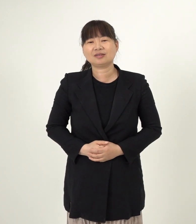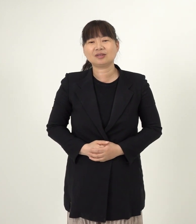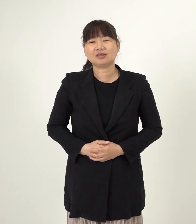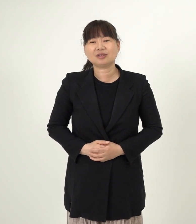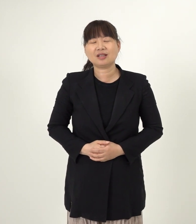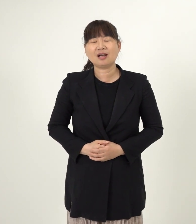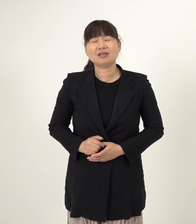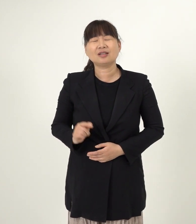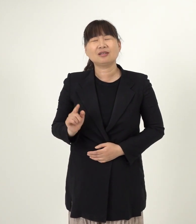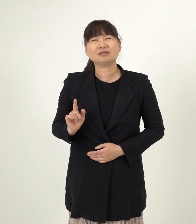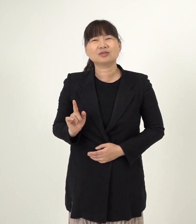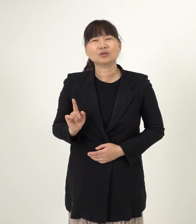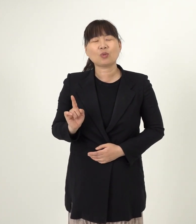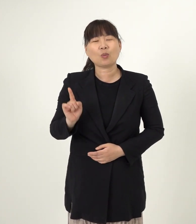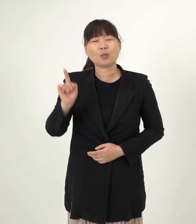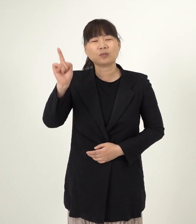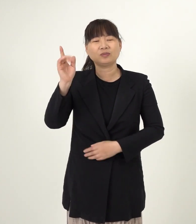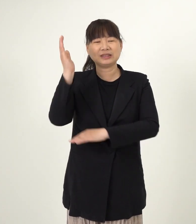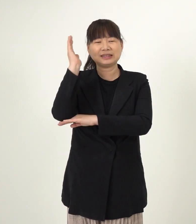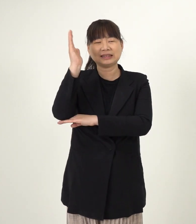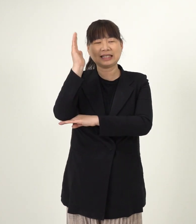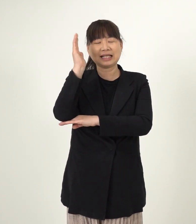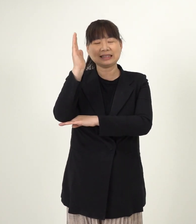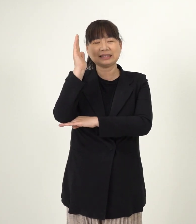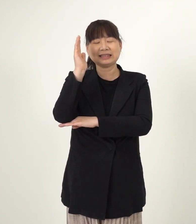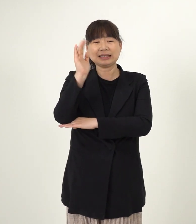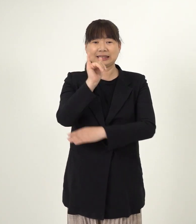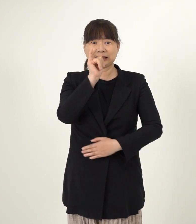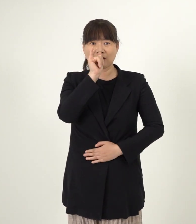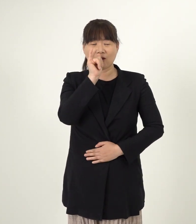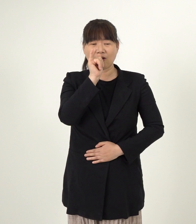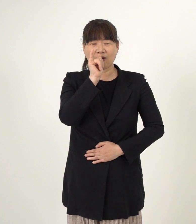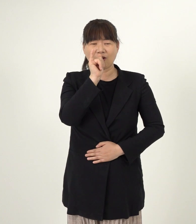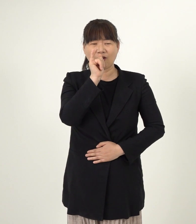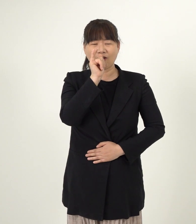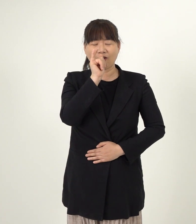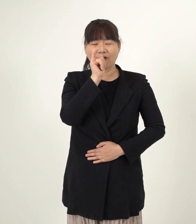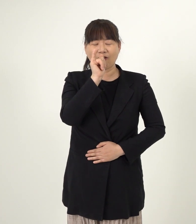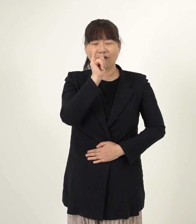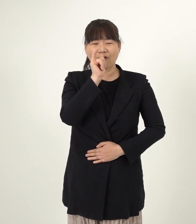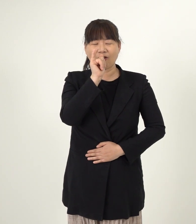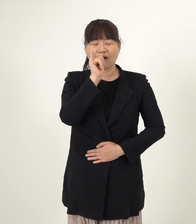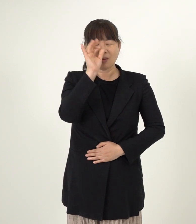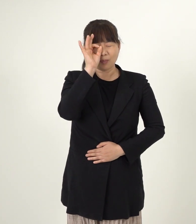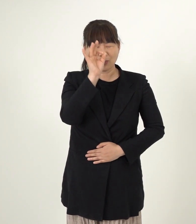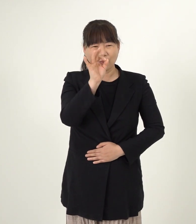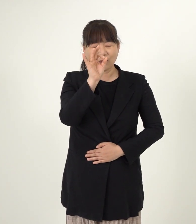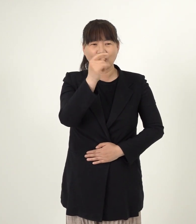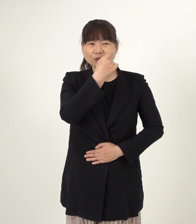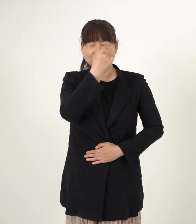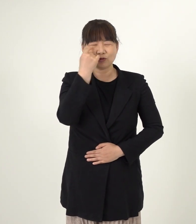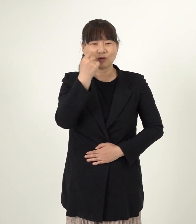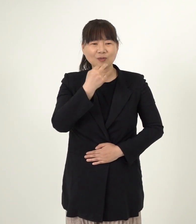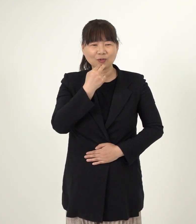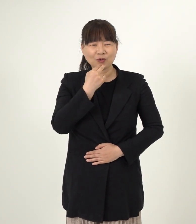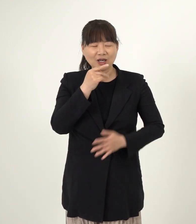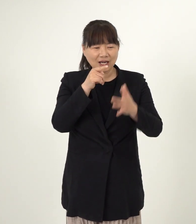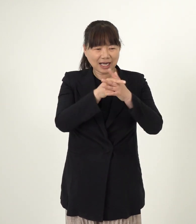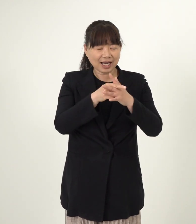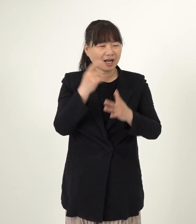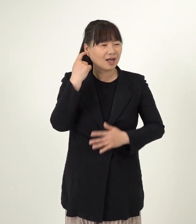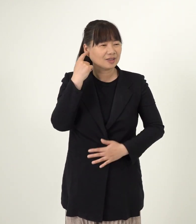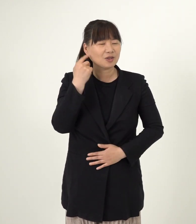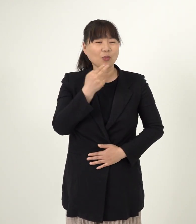어떤 높은 차원의 이야기를 해도 볼 수 있는 눈이 없고 알아들을 수 있는 귀가